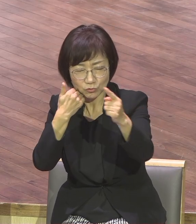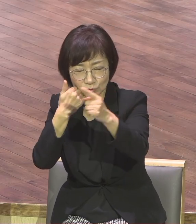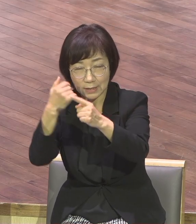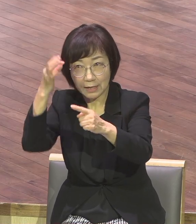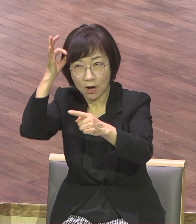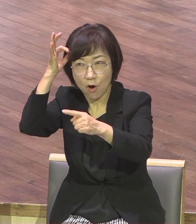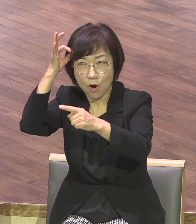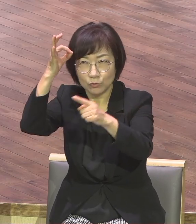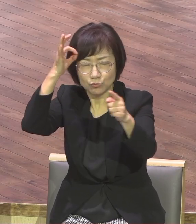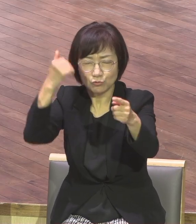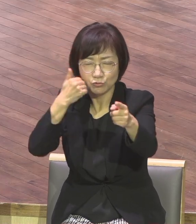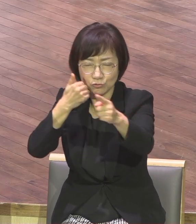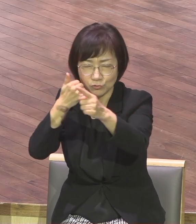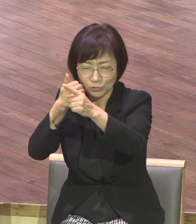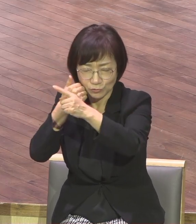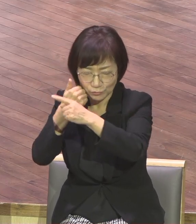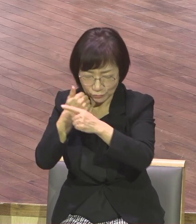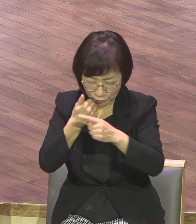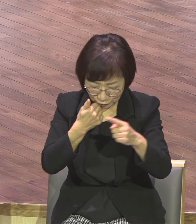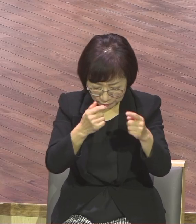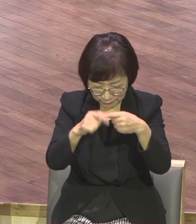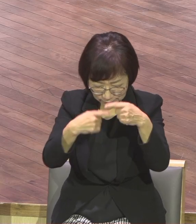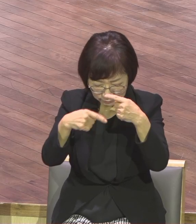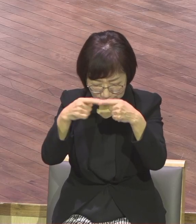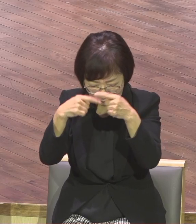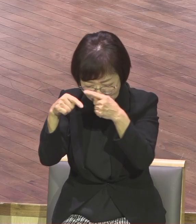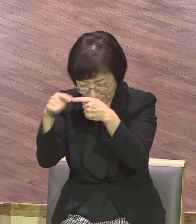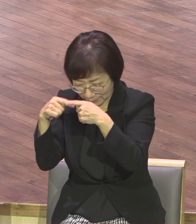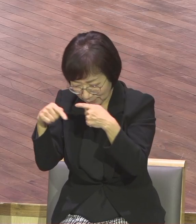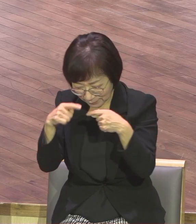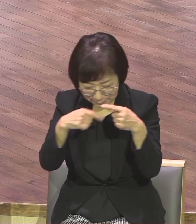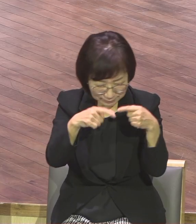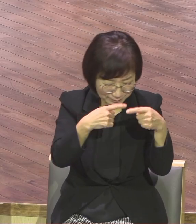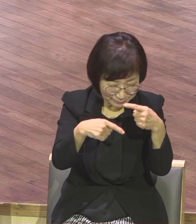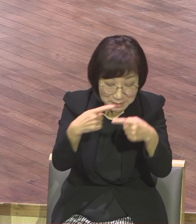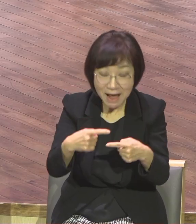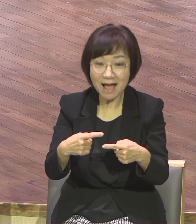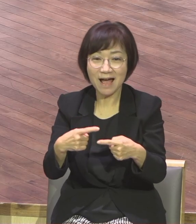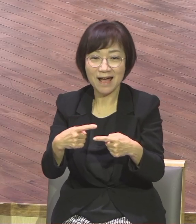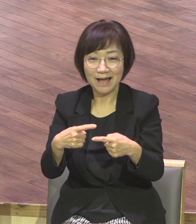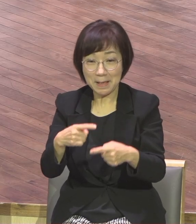도는 그걸 만드세요. 기도 루틴을 쫙 만드시라고.